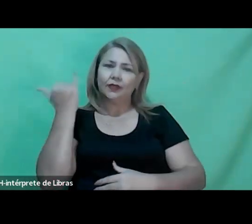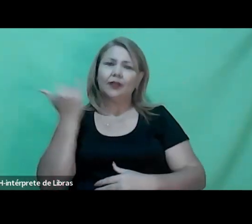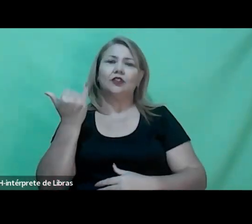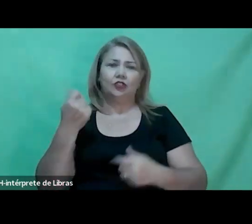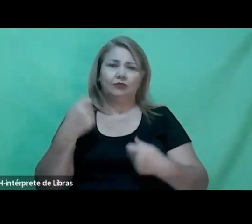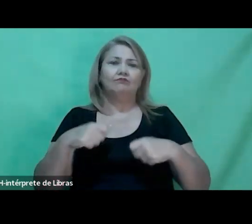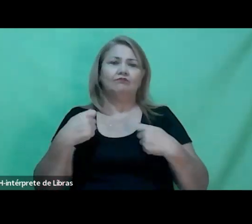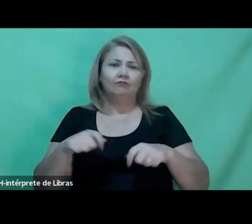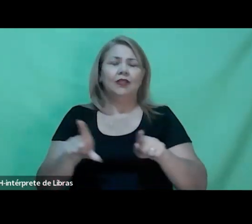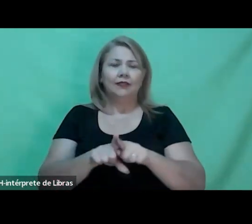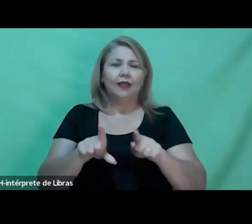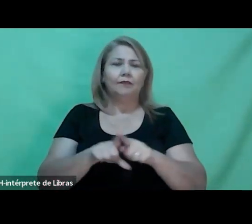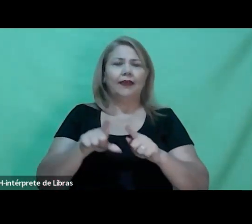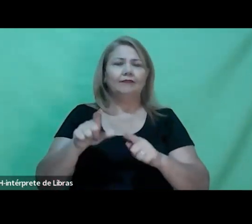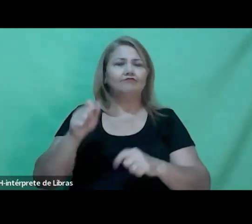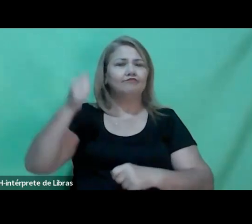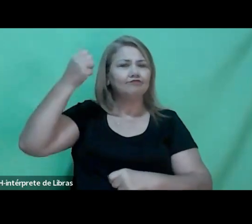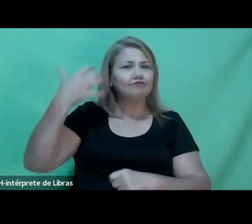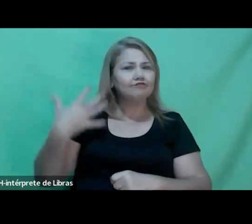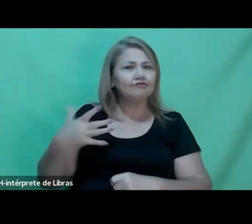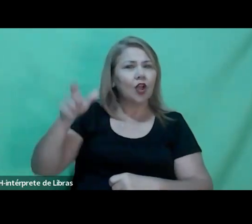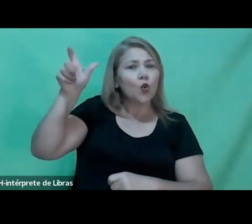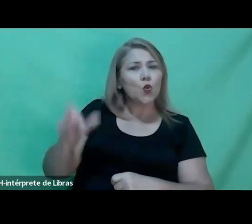a la hora de de Describir una persona